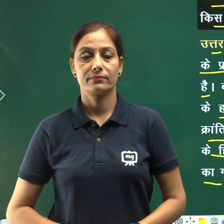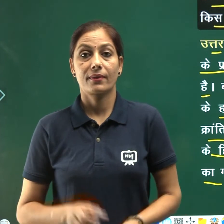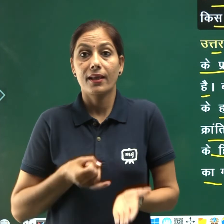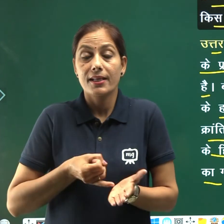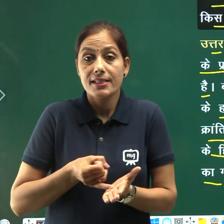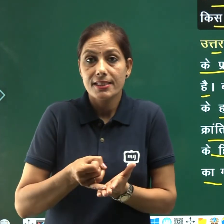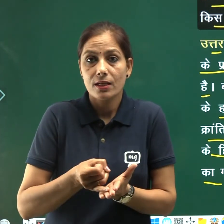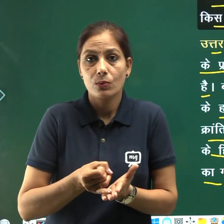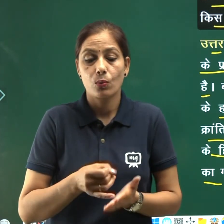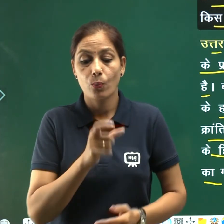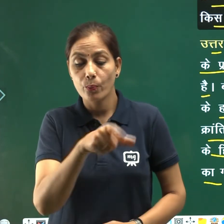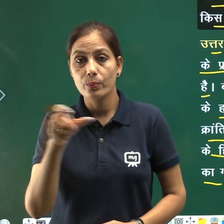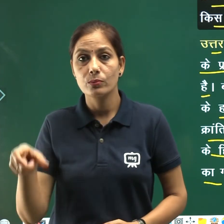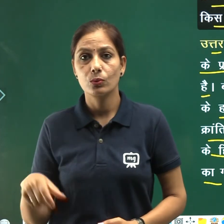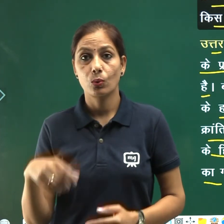किसानों व मजदूरों